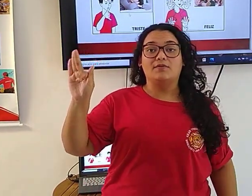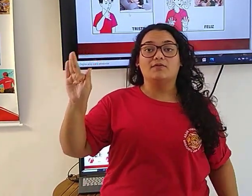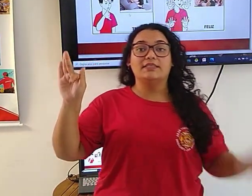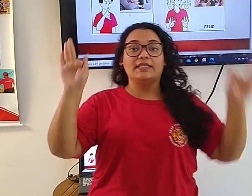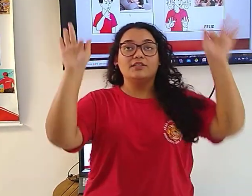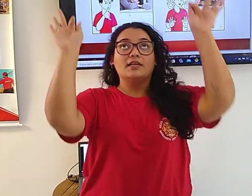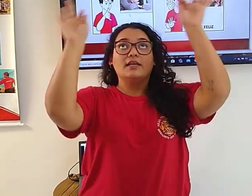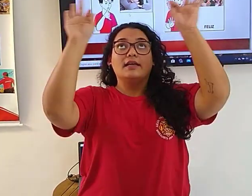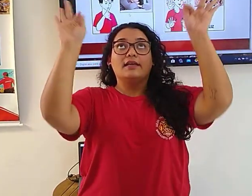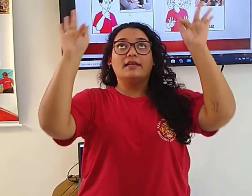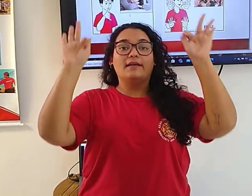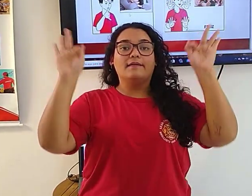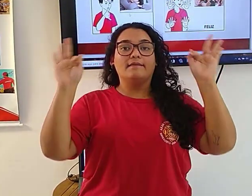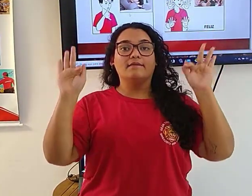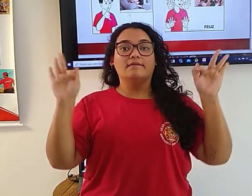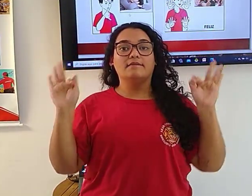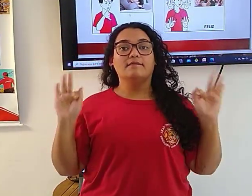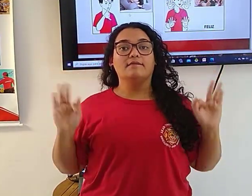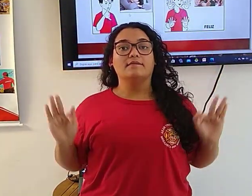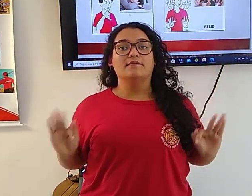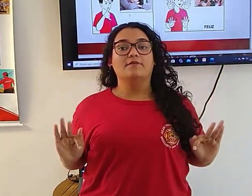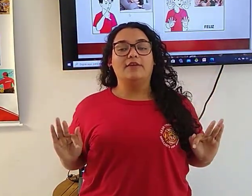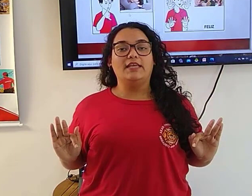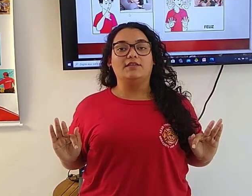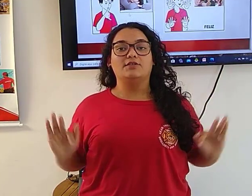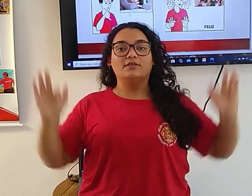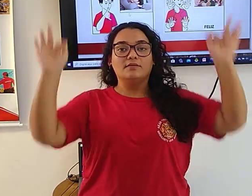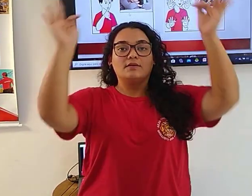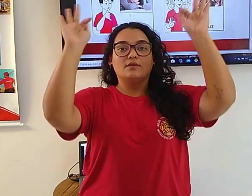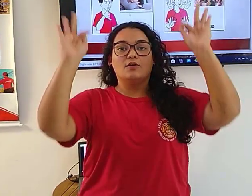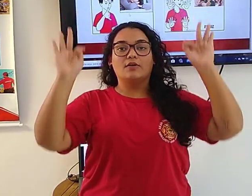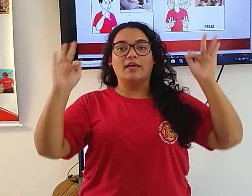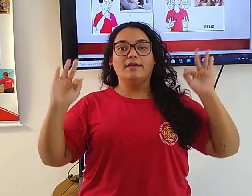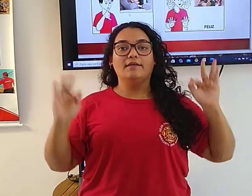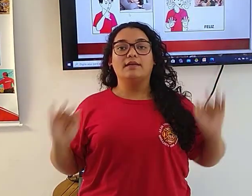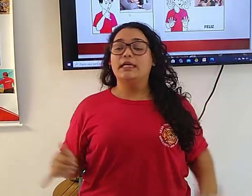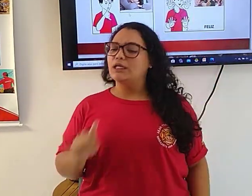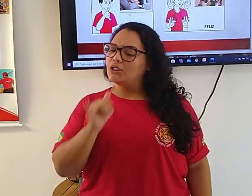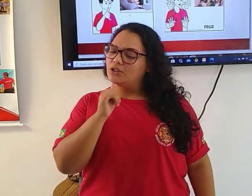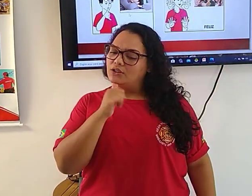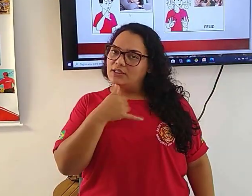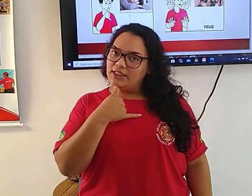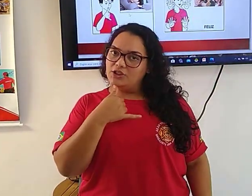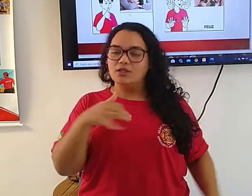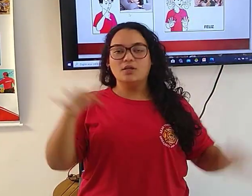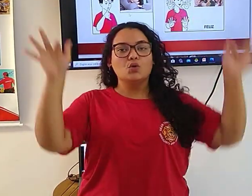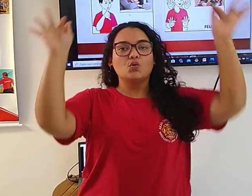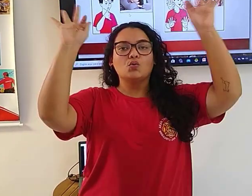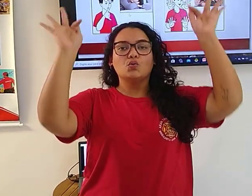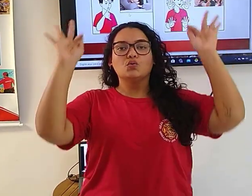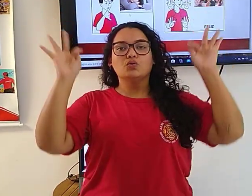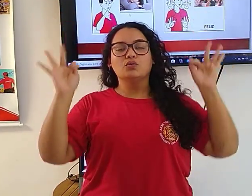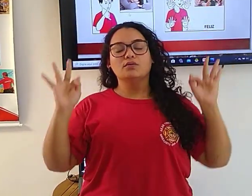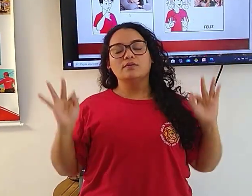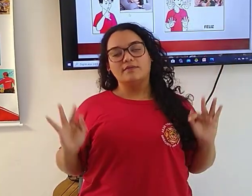vocês. E feliz, ok? Triste, feliz.